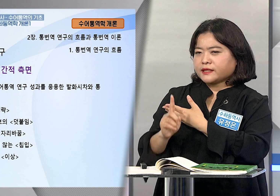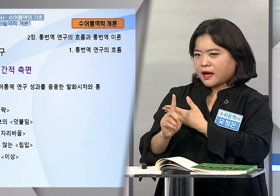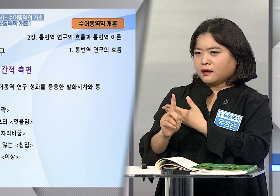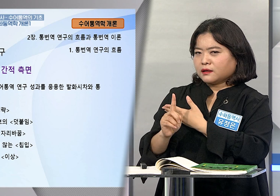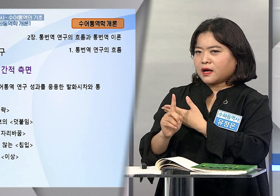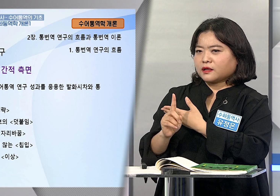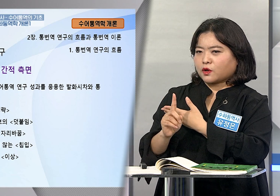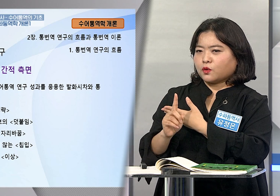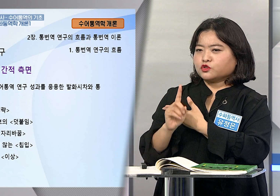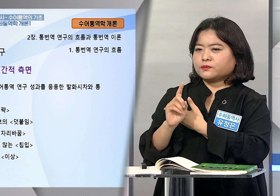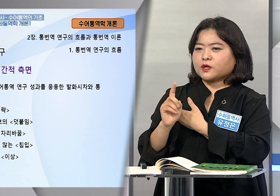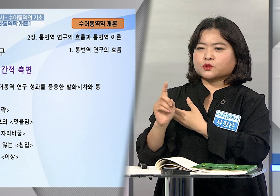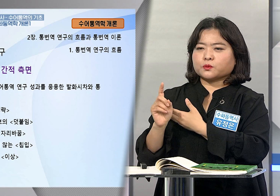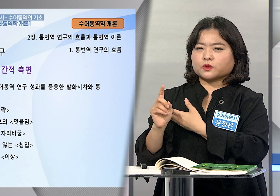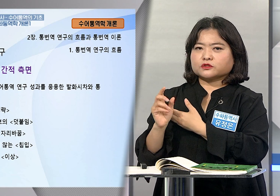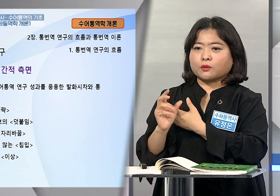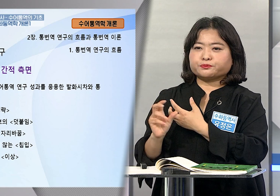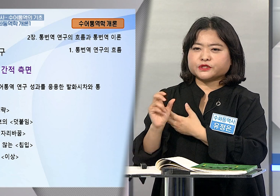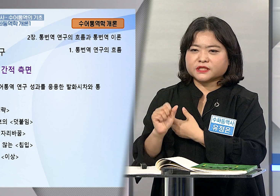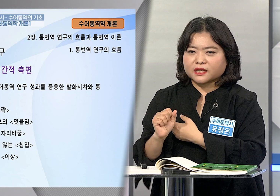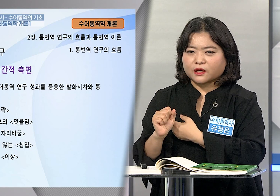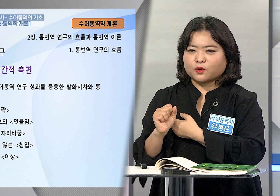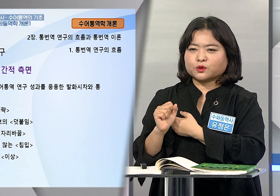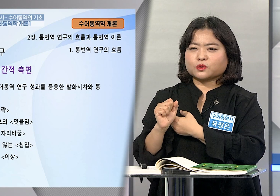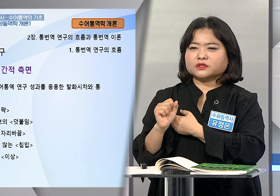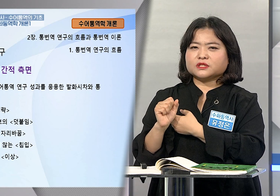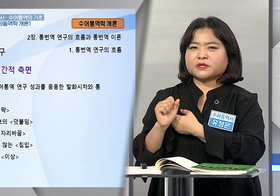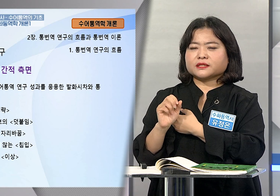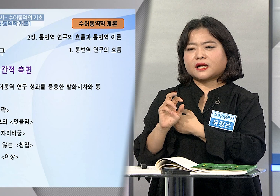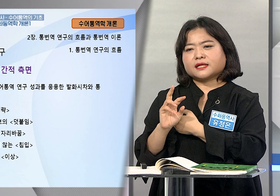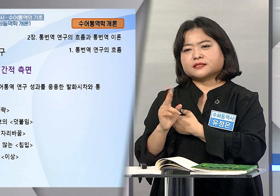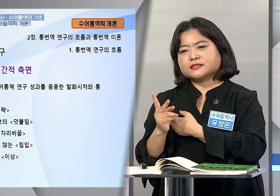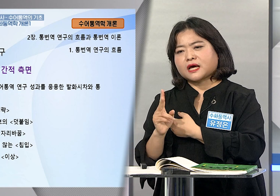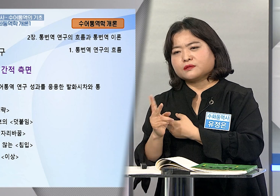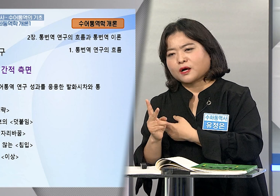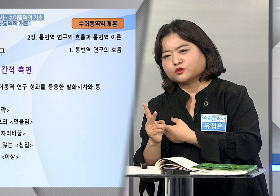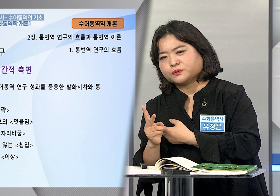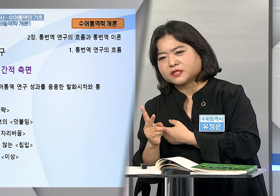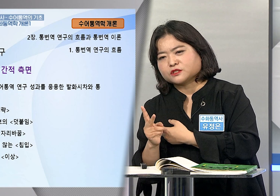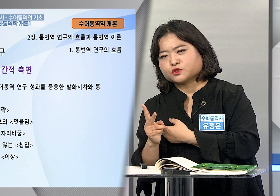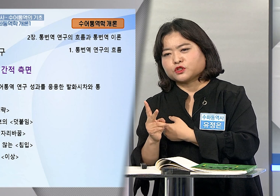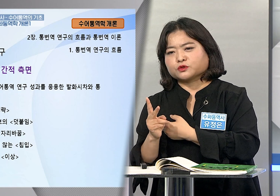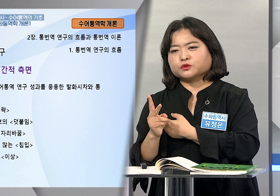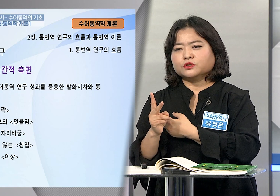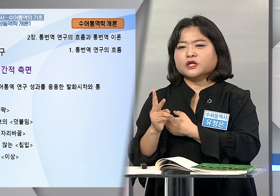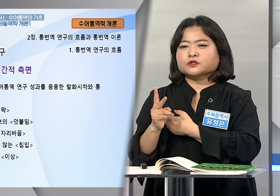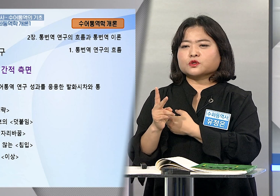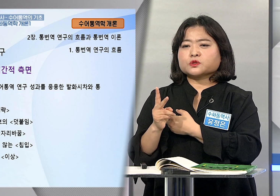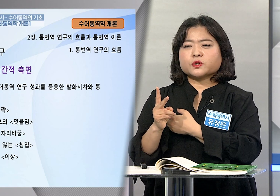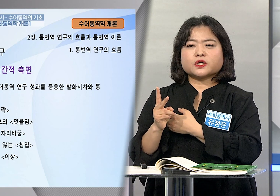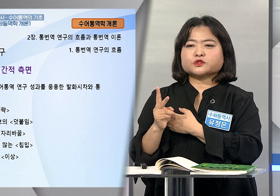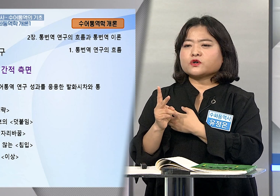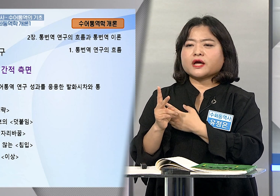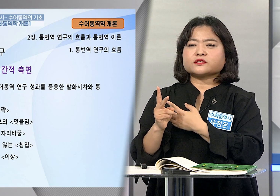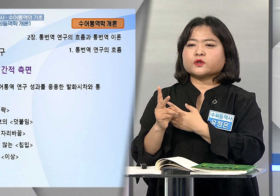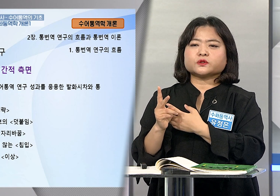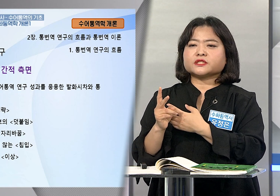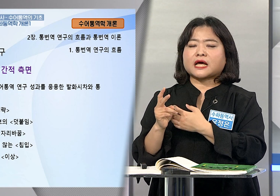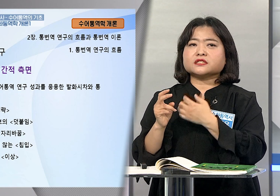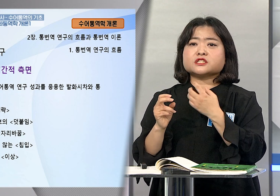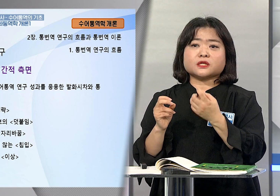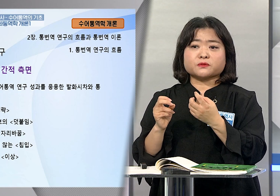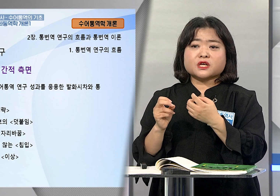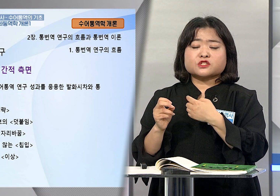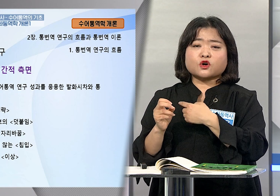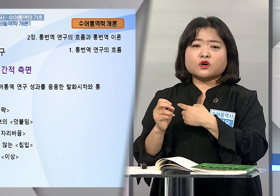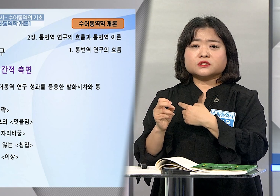정보의 생략하게 되고 출발어 정보를 덧붙이게 되고 또는 의미가 달라지는 자리 바꿈이 있을 수도 있고 또 수화에 허용되지